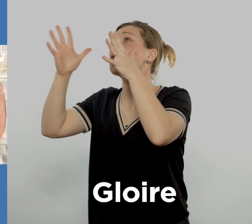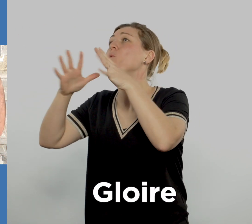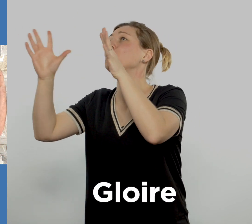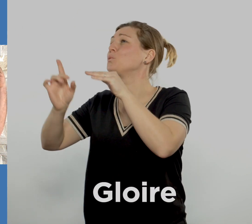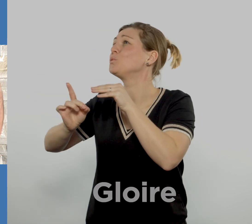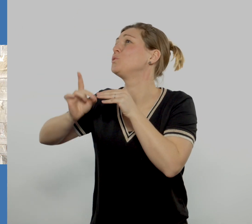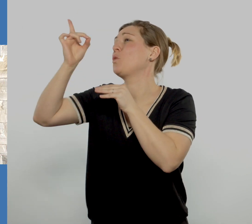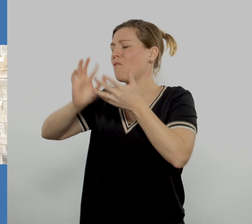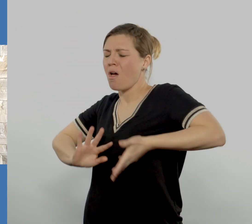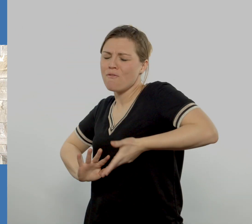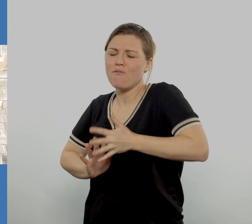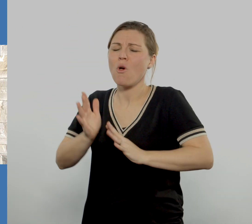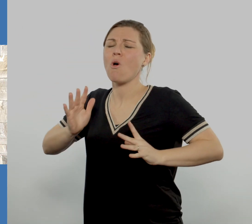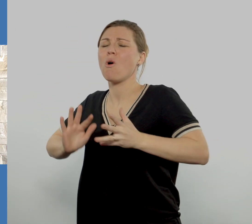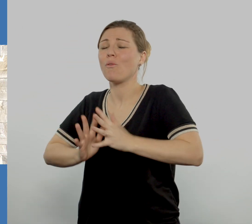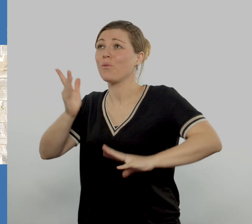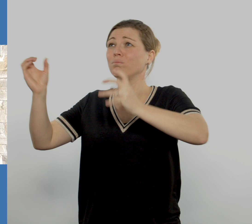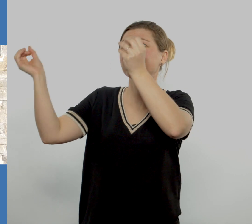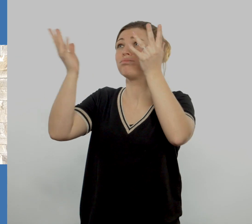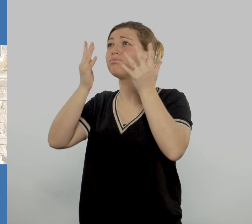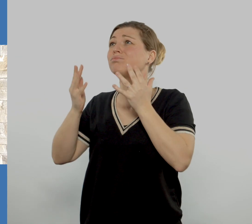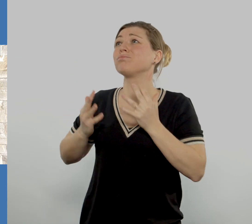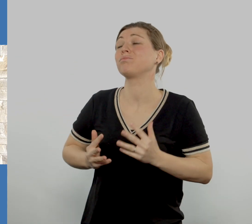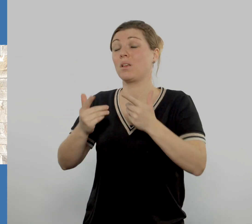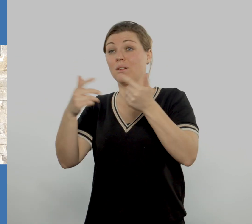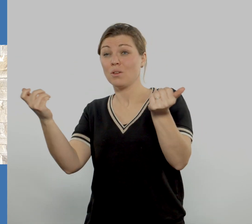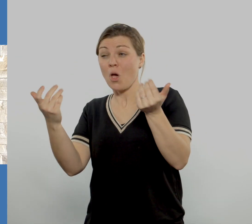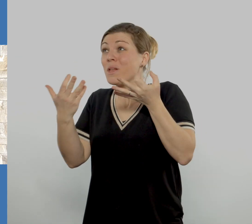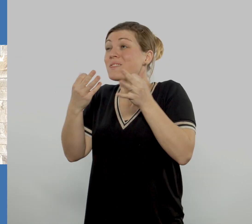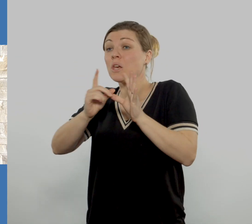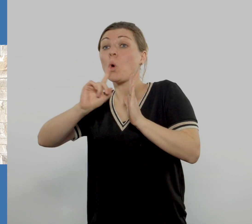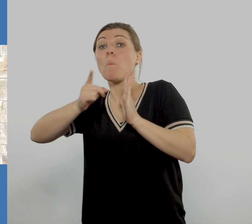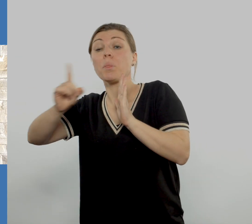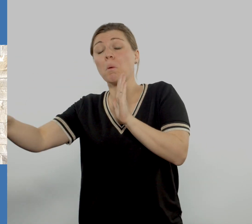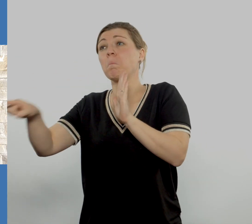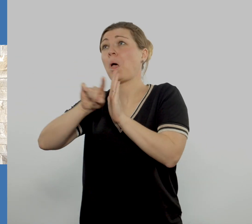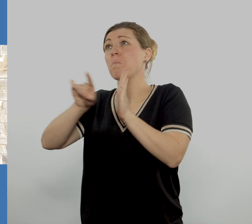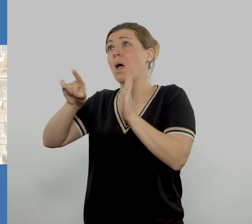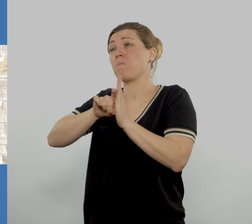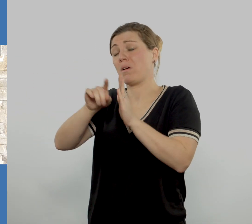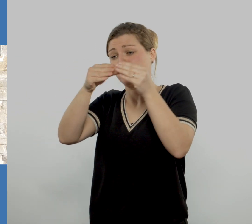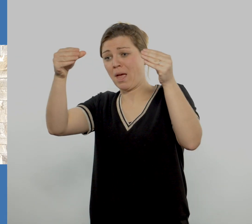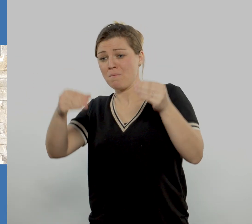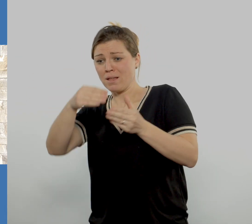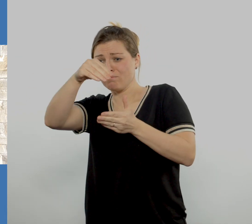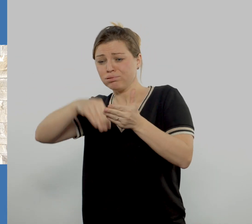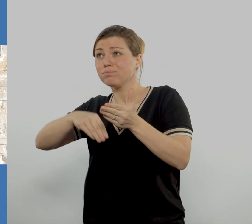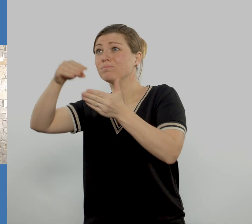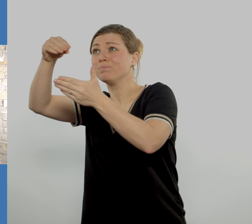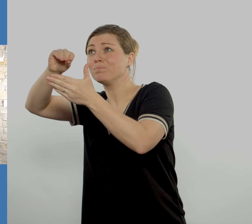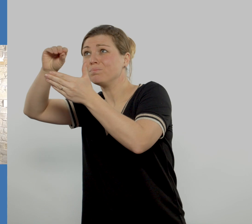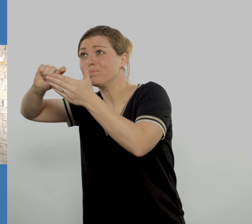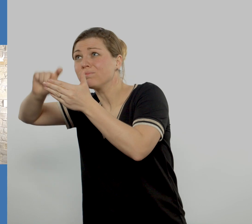y avoir le feu de Dieu qui va être là. Il va y avoir les 10 commandements. Vraiment, ça va être un moment extraordinaire que Moïse va